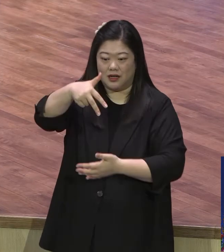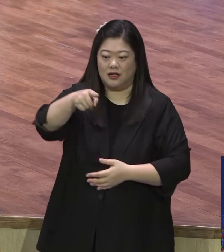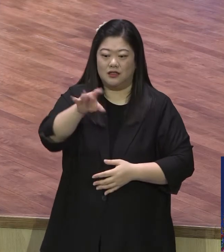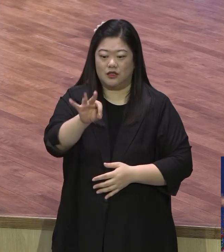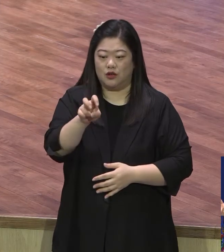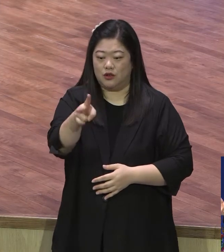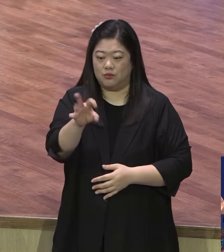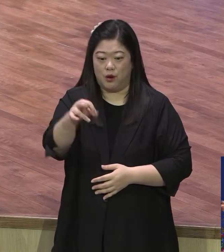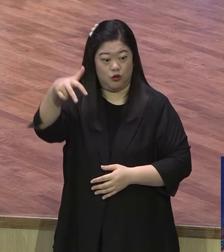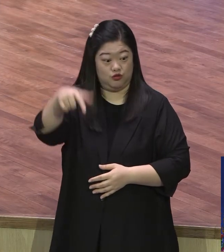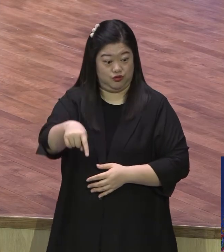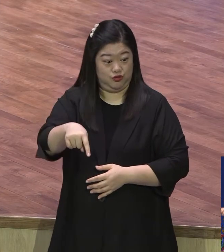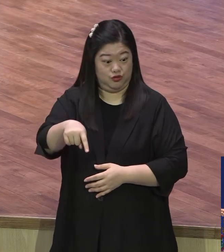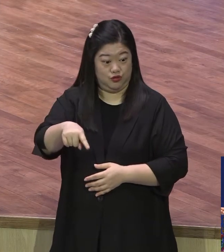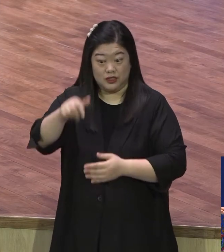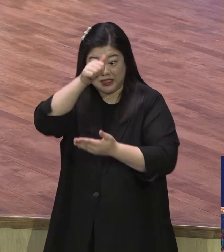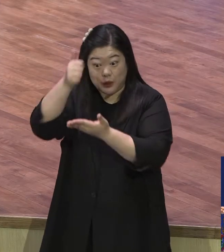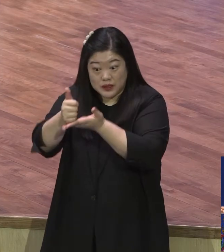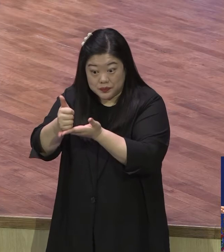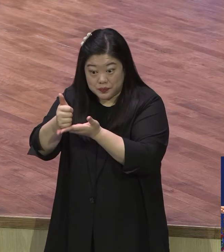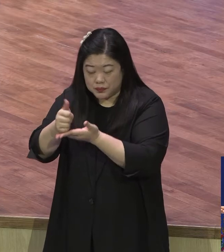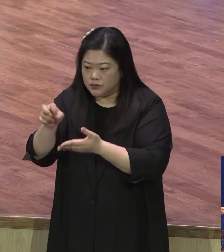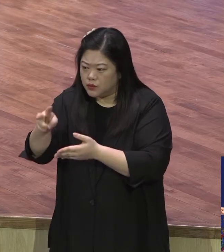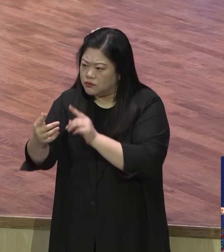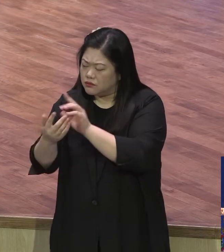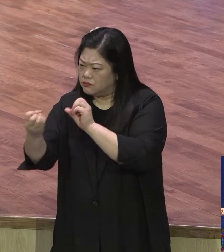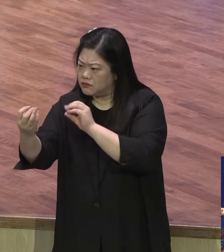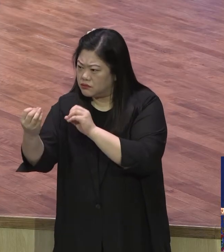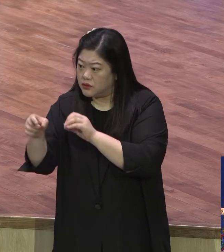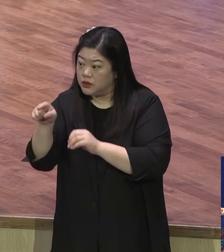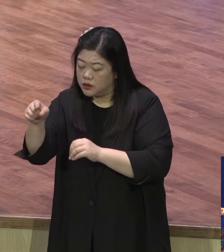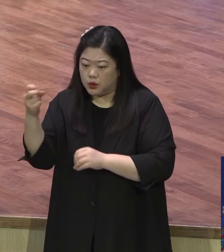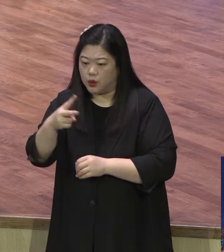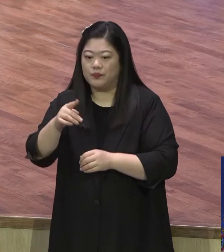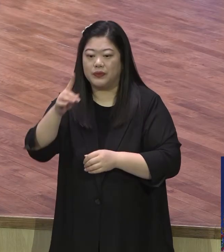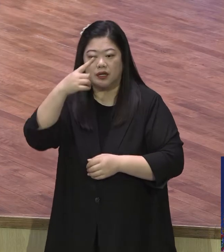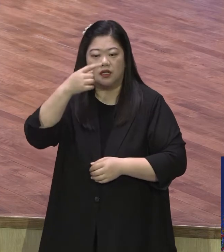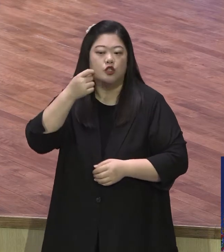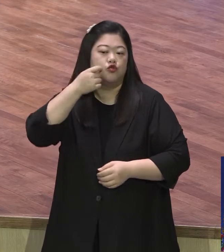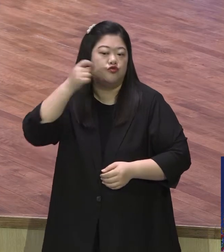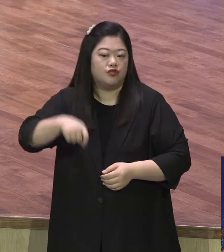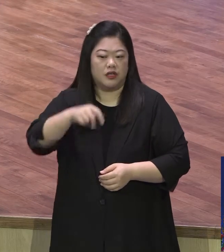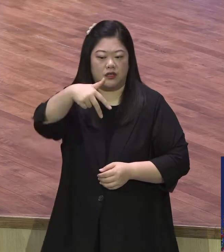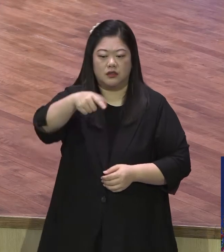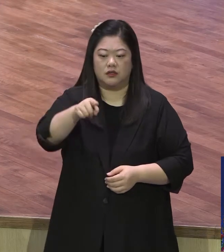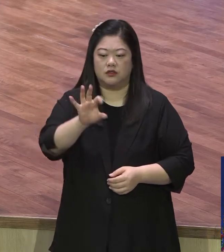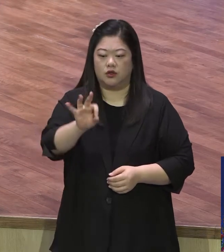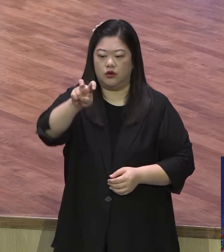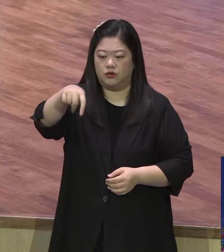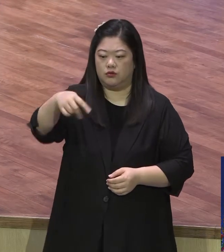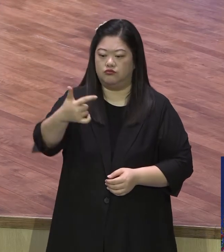사람들이 단민족들은 실제로 그 현지인에게 복음을 가르치고 있으니까 그들을 양육하고 있으니까